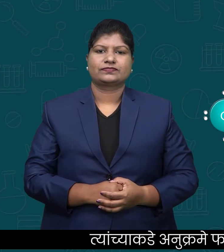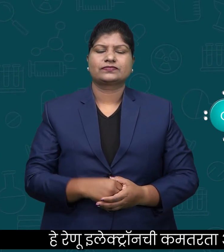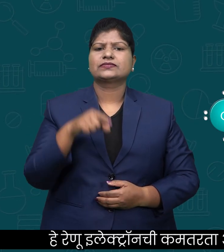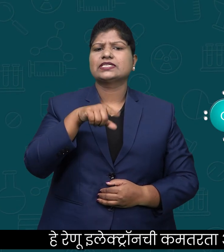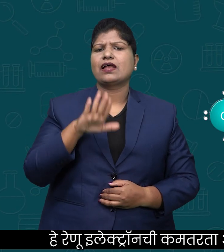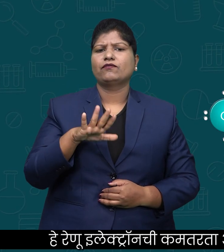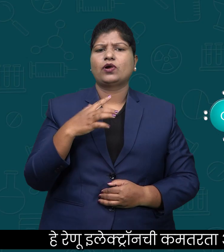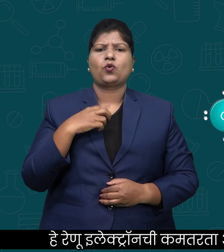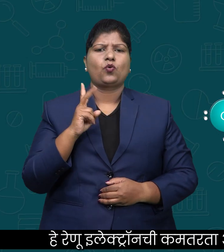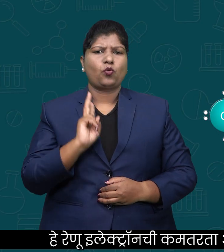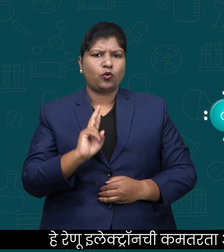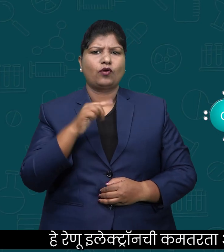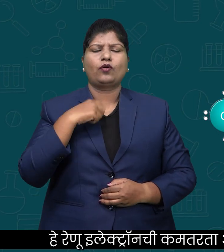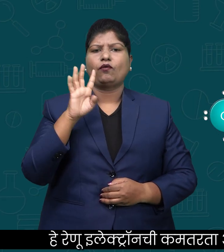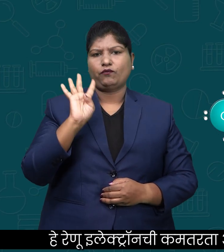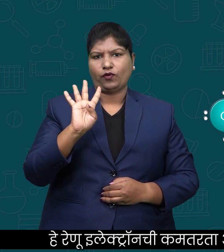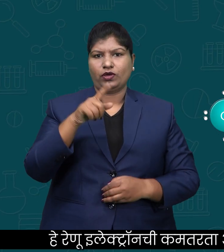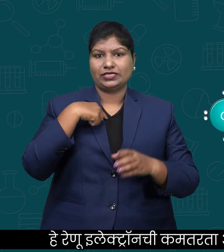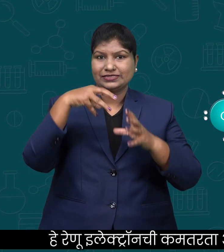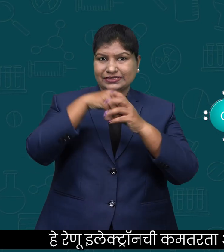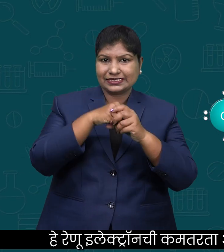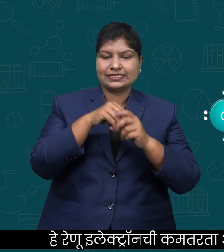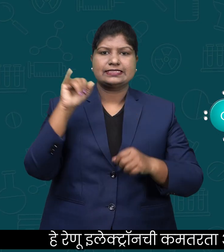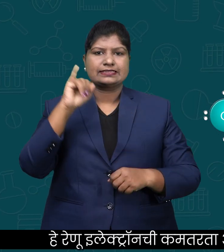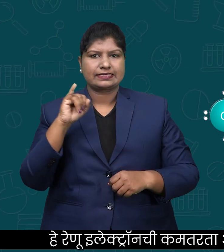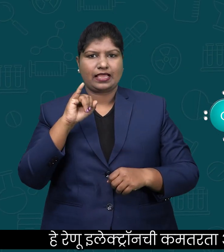हे रेणू इलेक्ट्रॉनची कमतरता असलेले रेणू म्हणून ओळखले जातात.